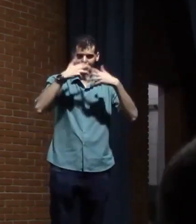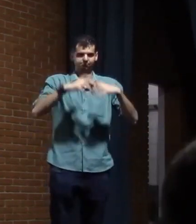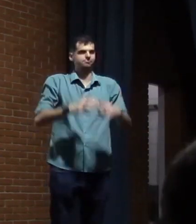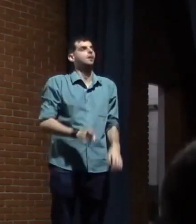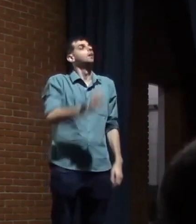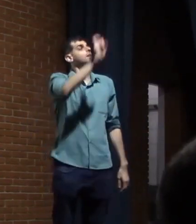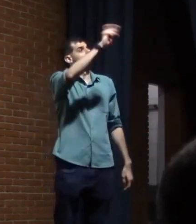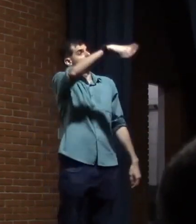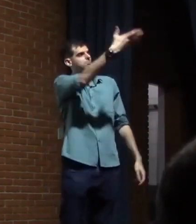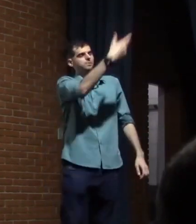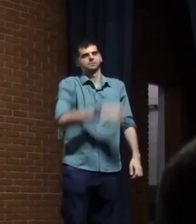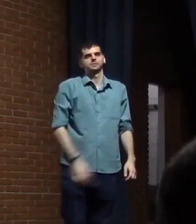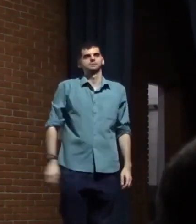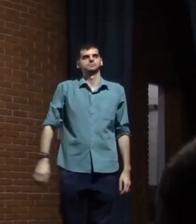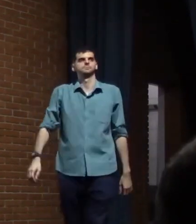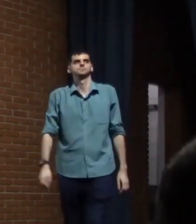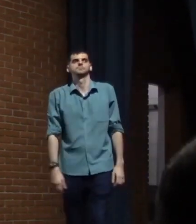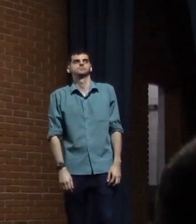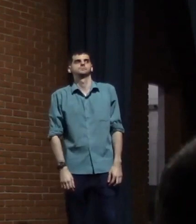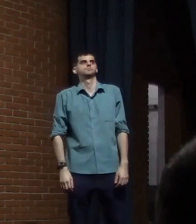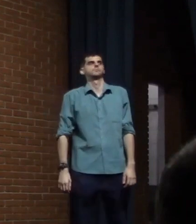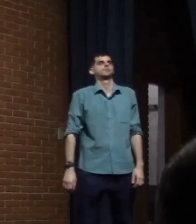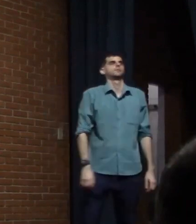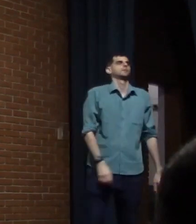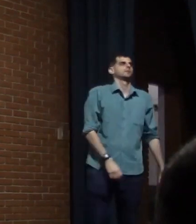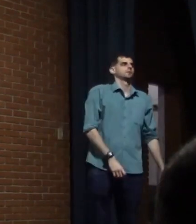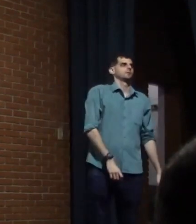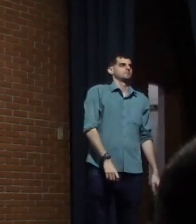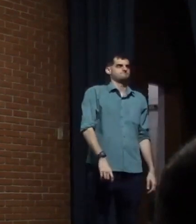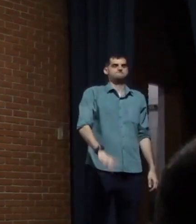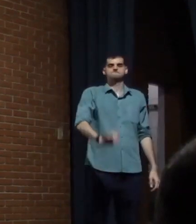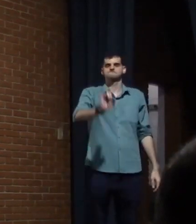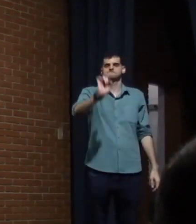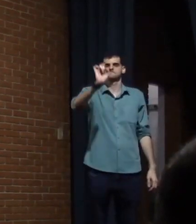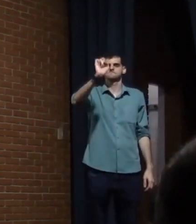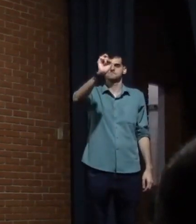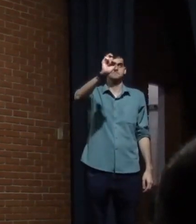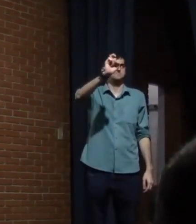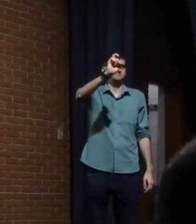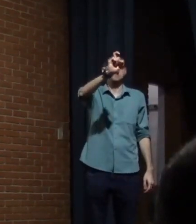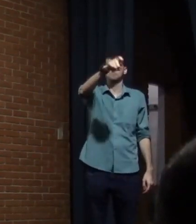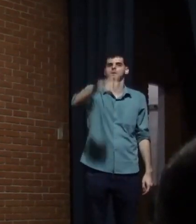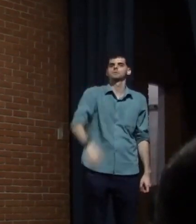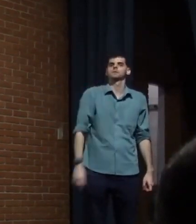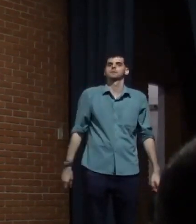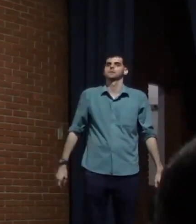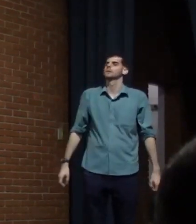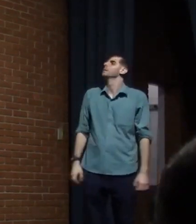termo da mente e pensar no sujeito surdo, né? A parte da pessoa com deficiência. Próximo slide.